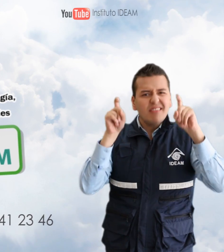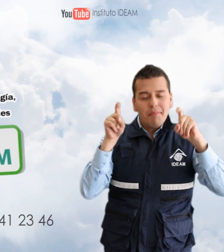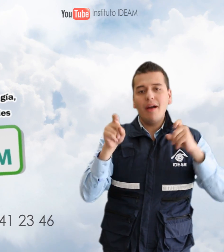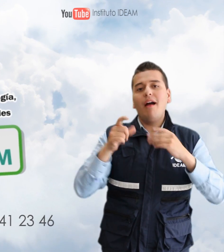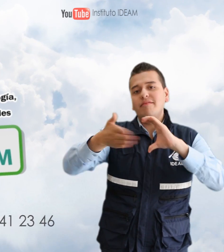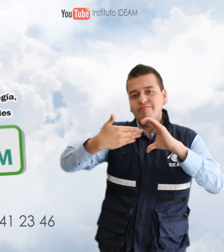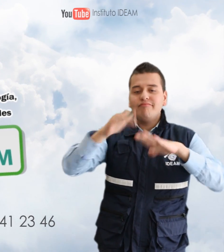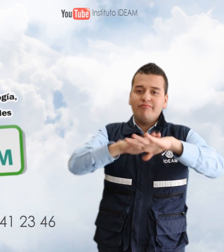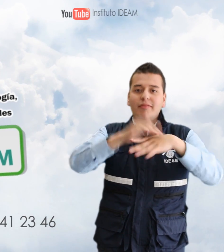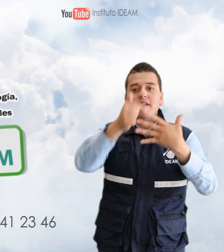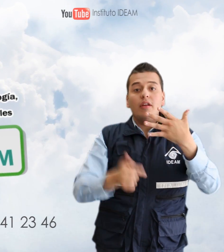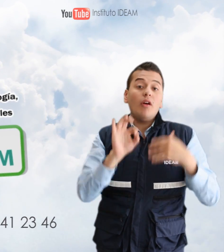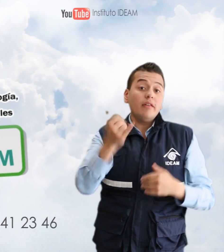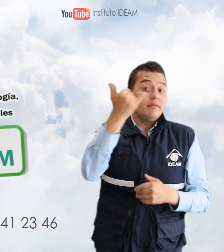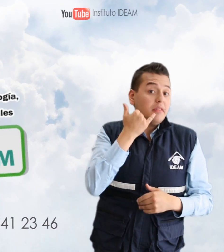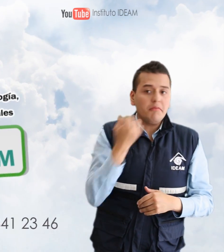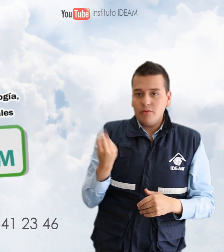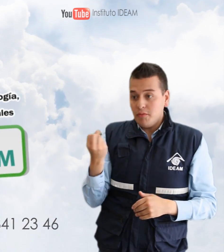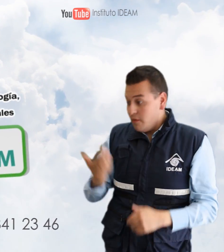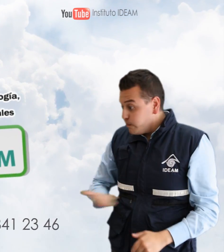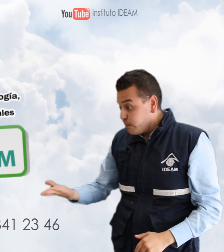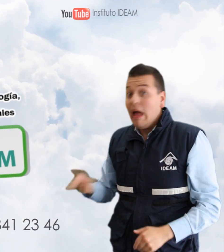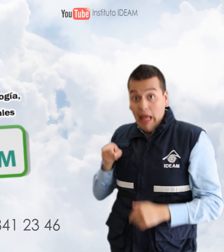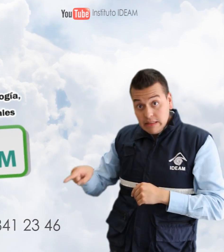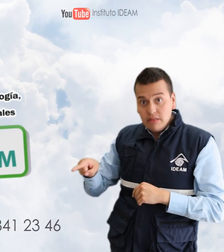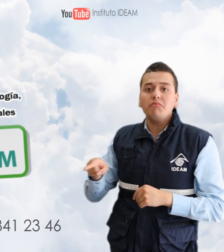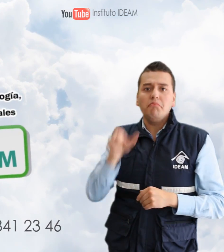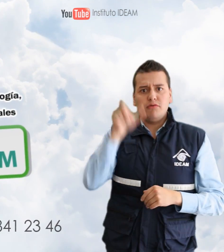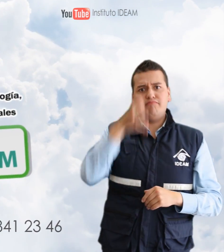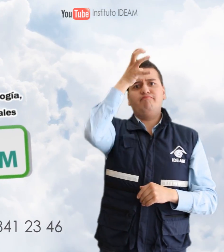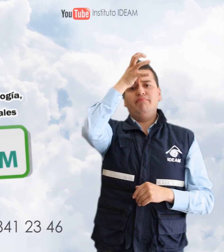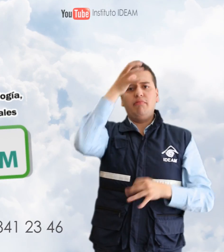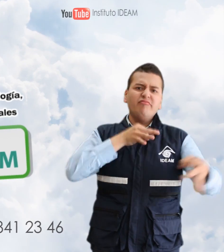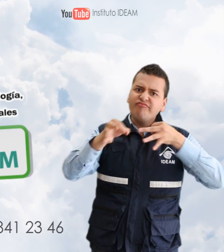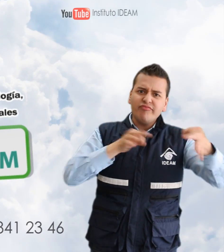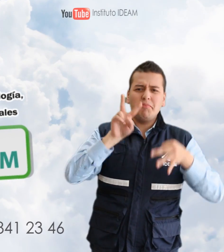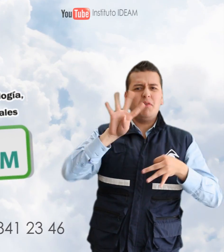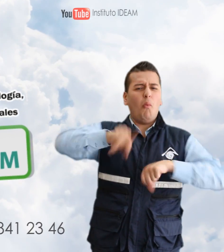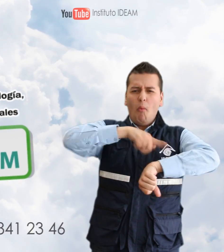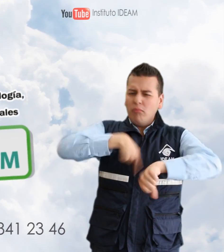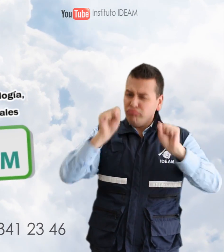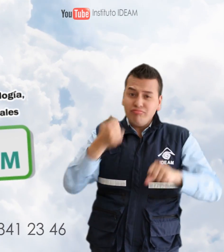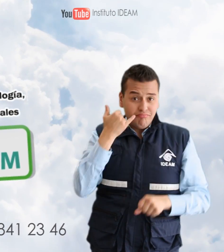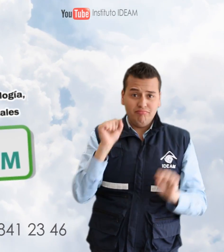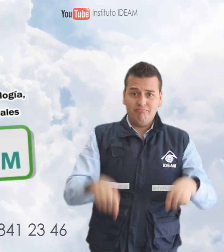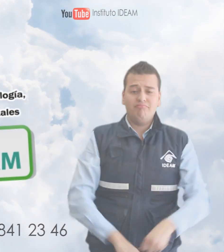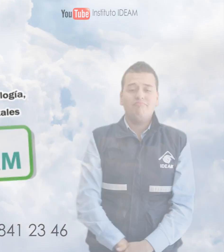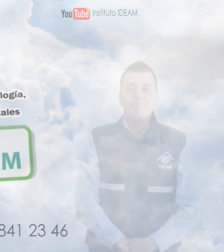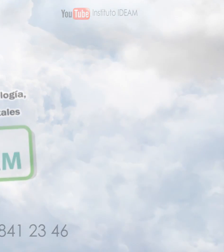pronósticos y alertas o comunicarse al teléfono que aparece en pantalla con el metrólogo de turno las 24 horas del día.